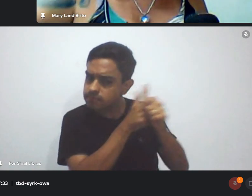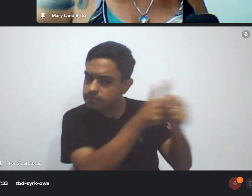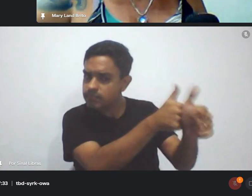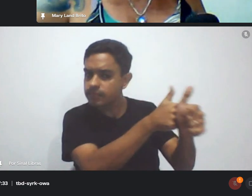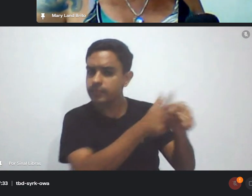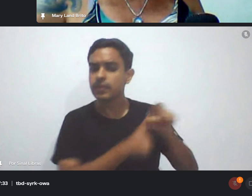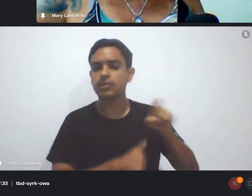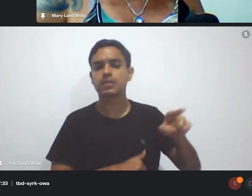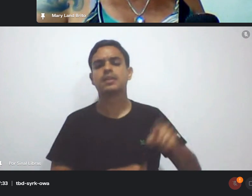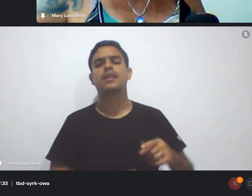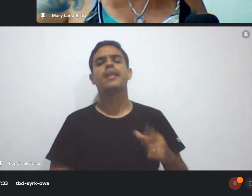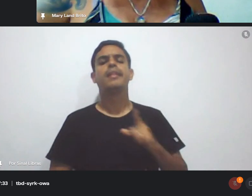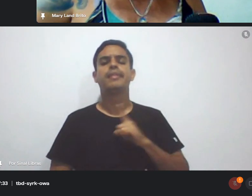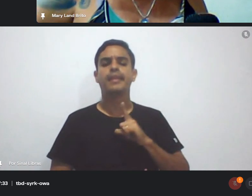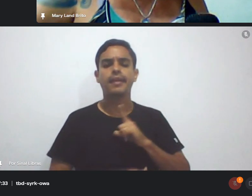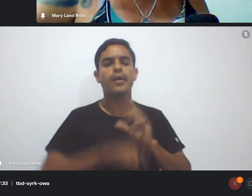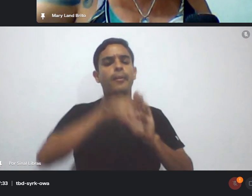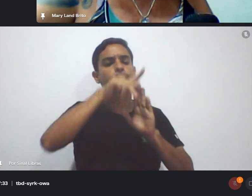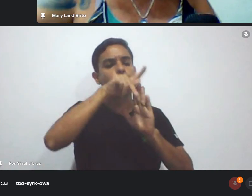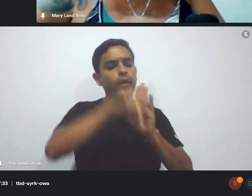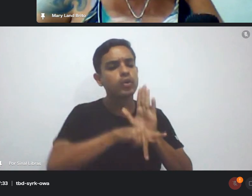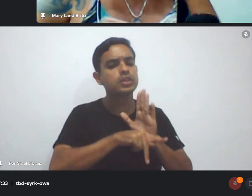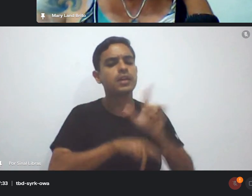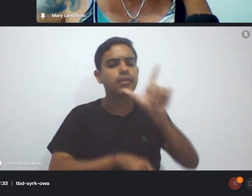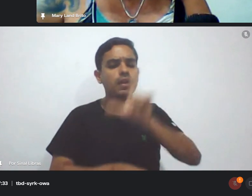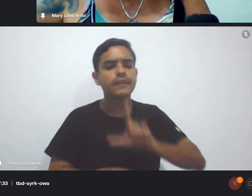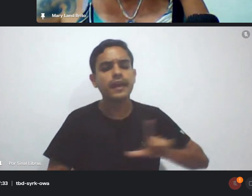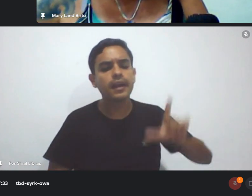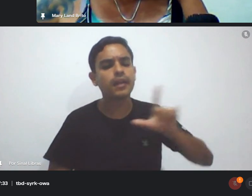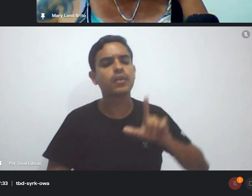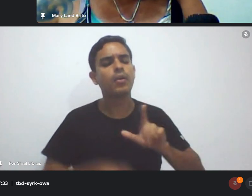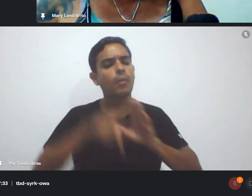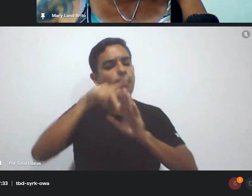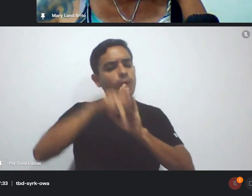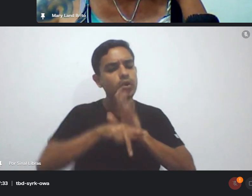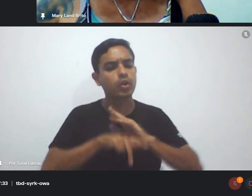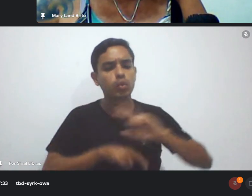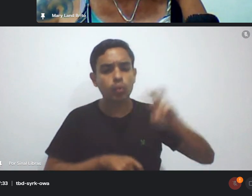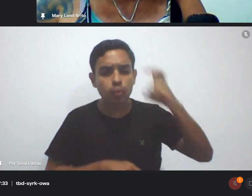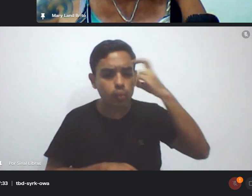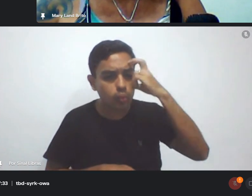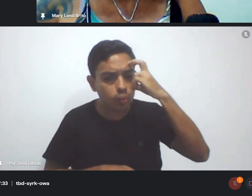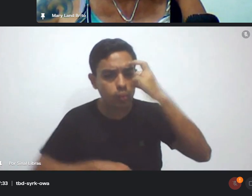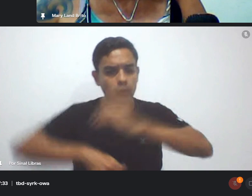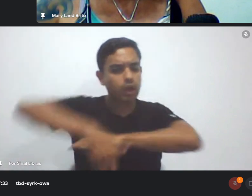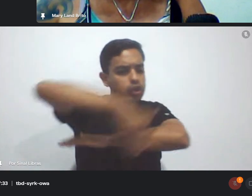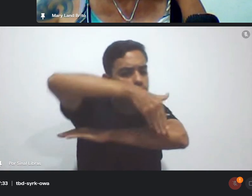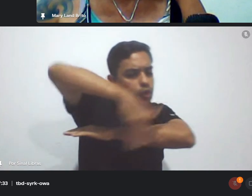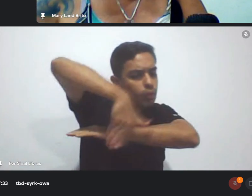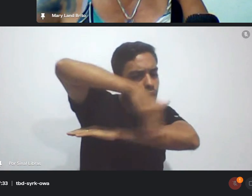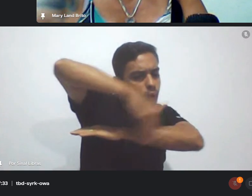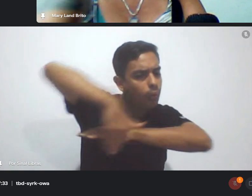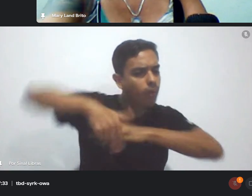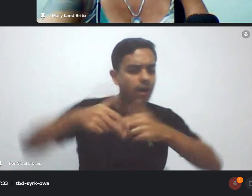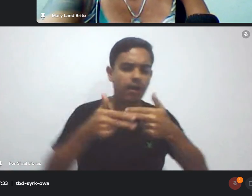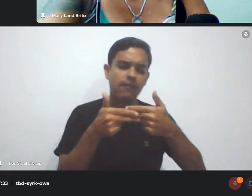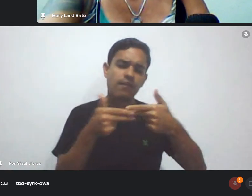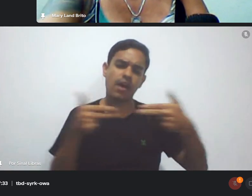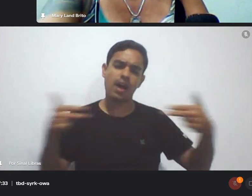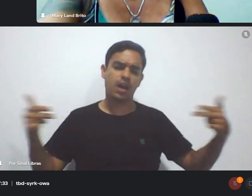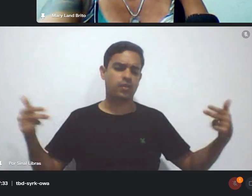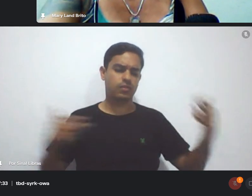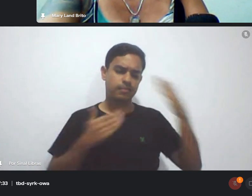como literatura e outros projetos de culturas voltados para a cultura também de rua, viu? Muito obrigada. Tamo